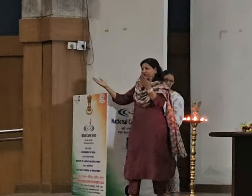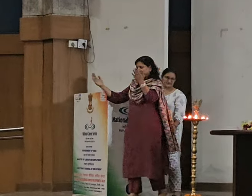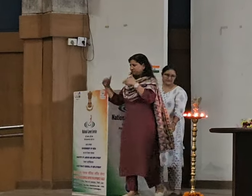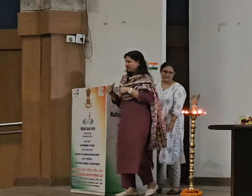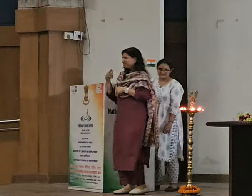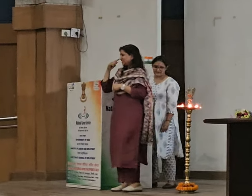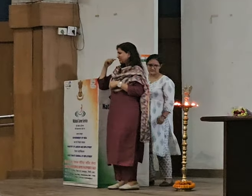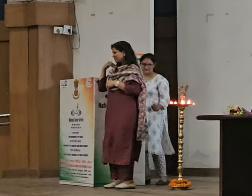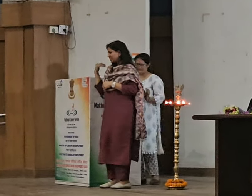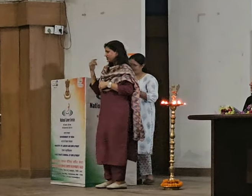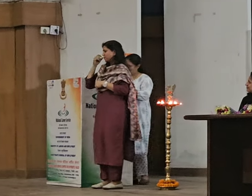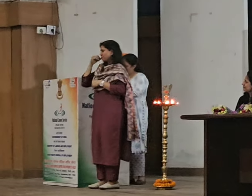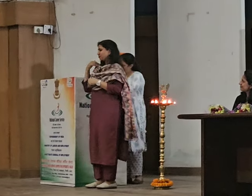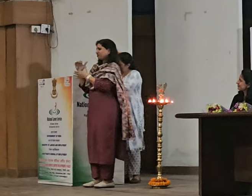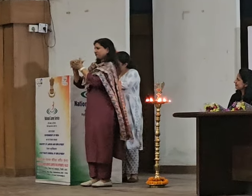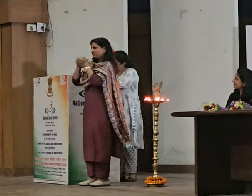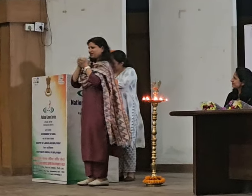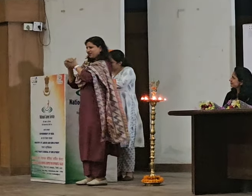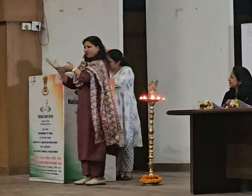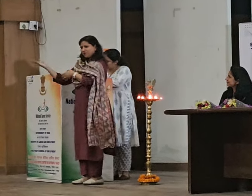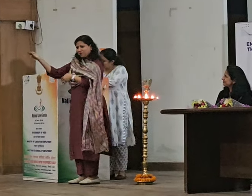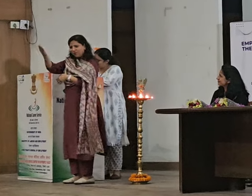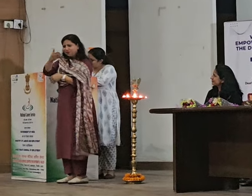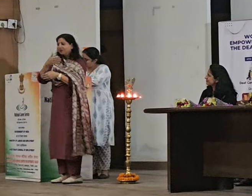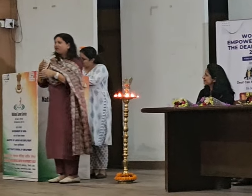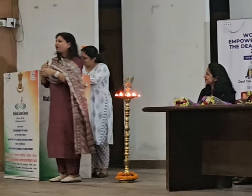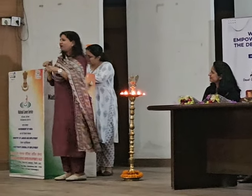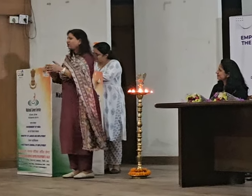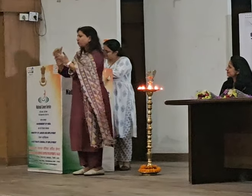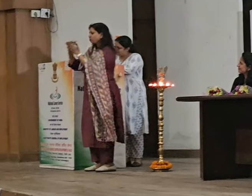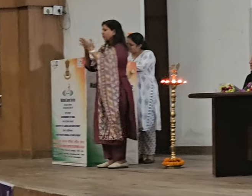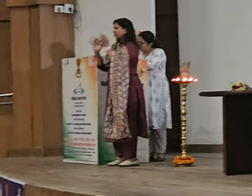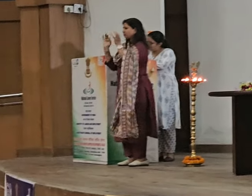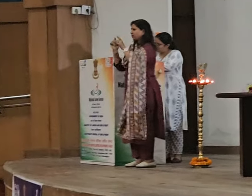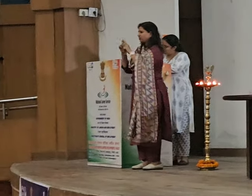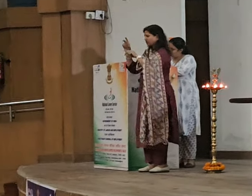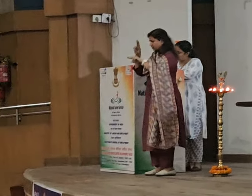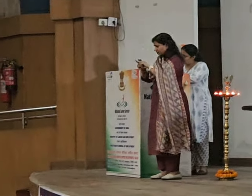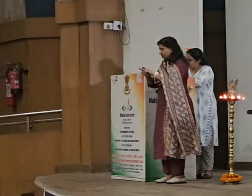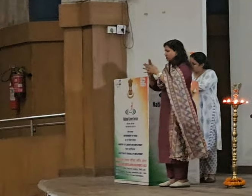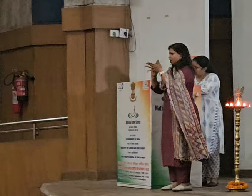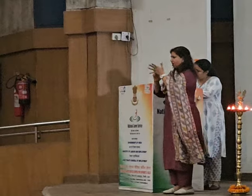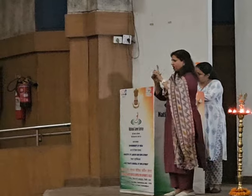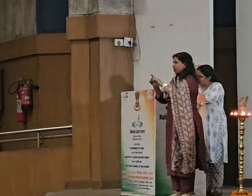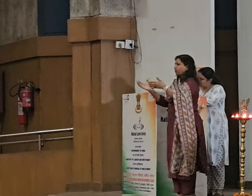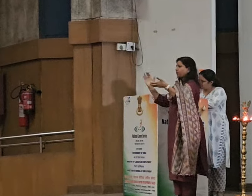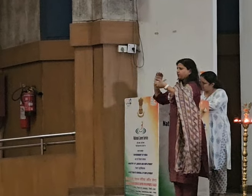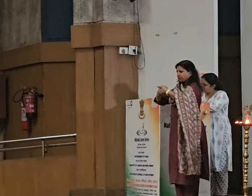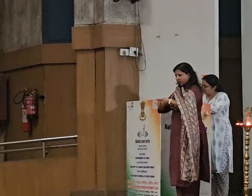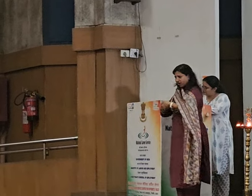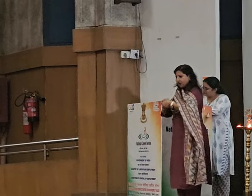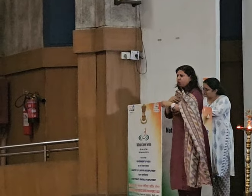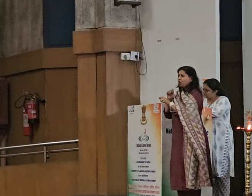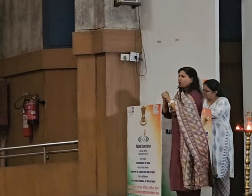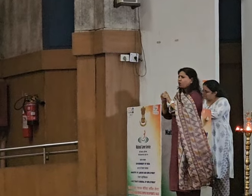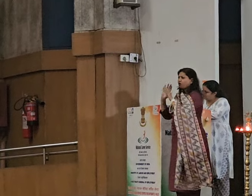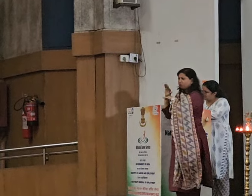Thank you all for coming, all my sisters and brothers. Our Jitakti Foundation or